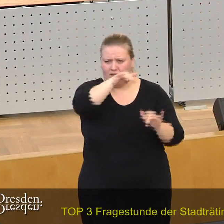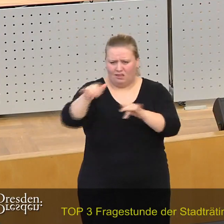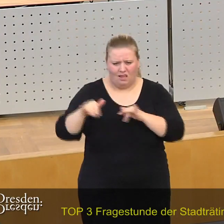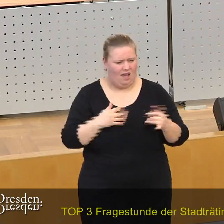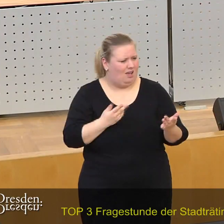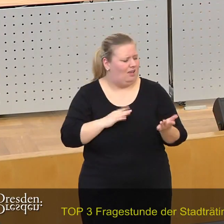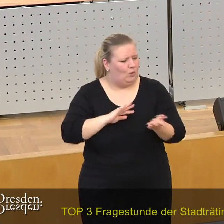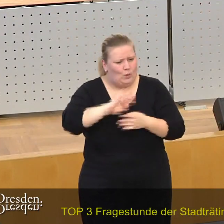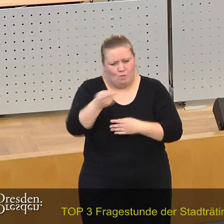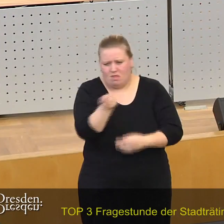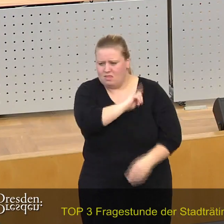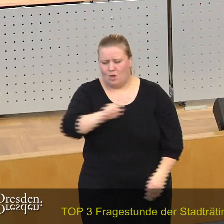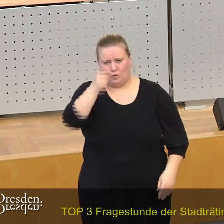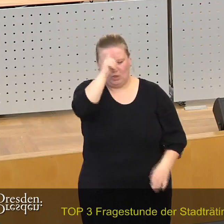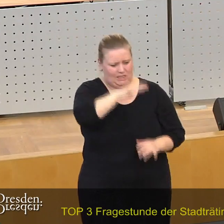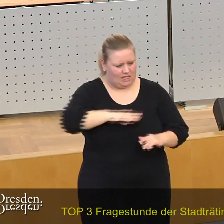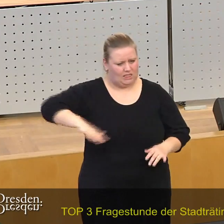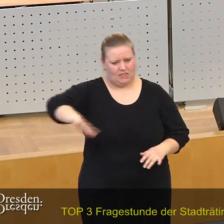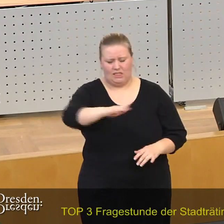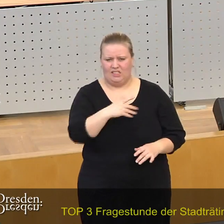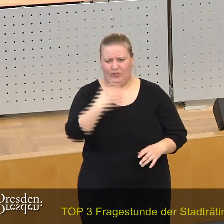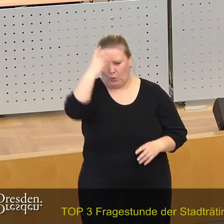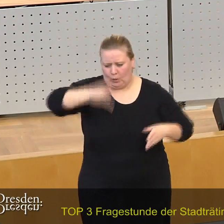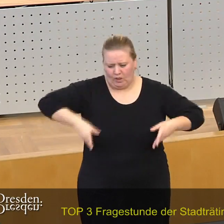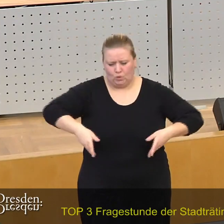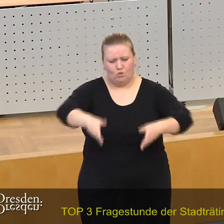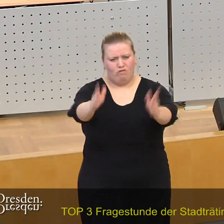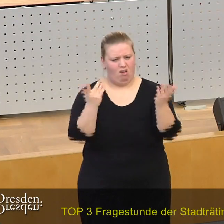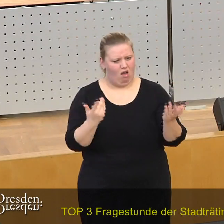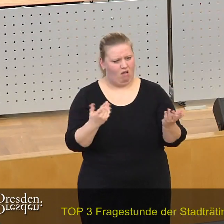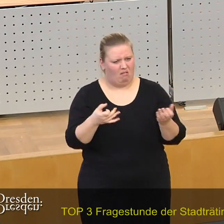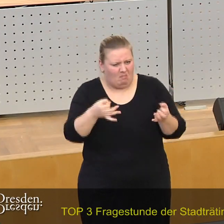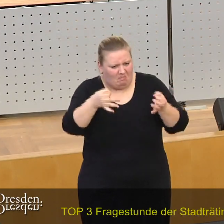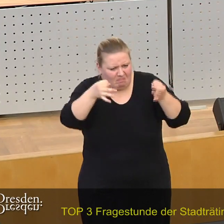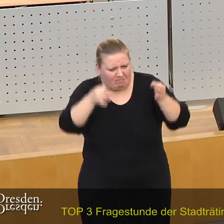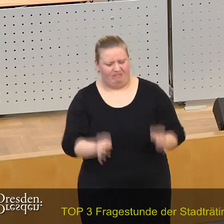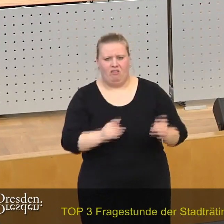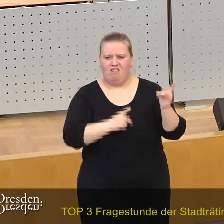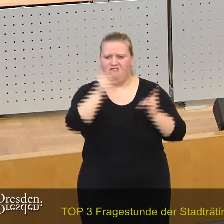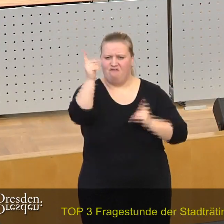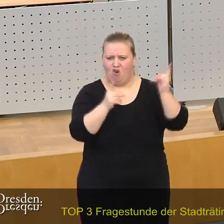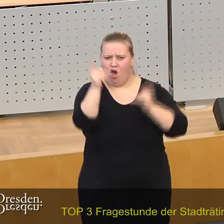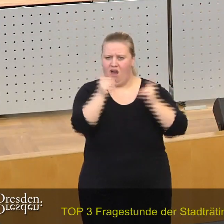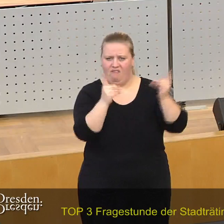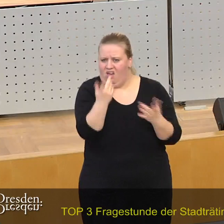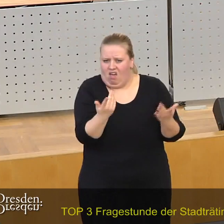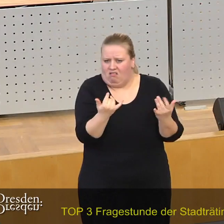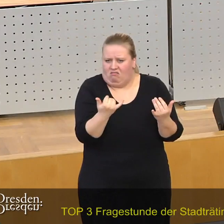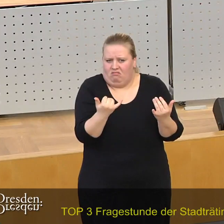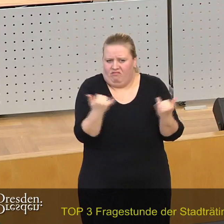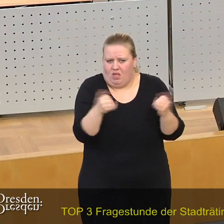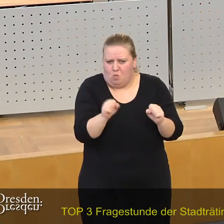ja tausende Einsatzkräfte dort unten am Königsufer, wie konnte es dazu kommen, dass so ein Feuerwerk gezündet wurde?